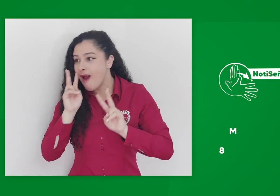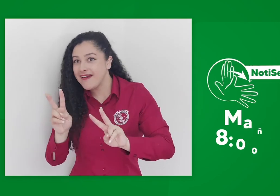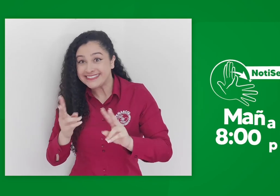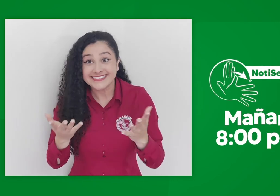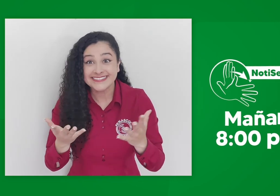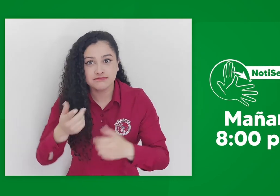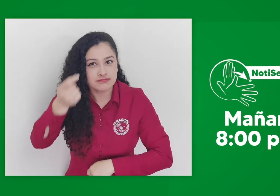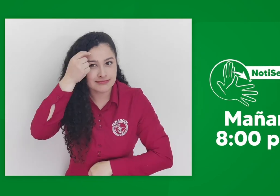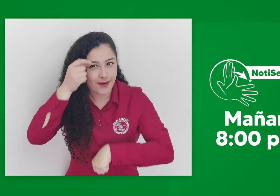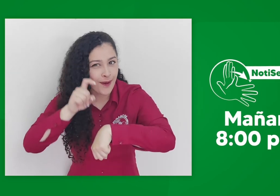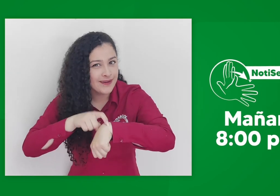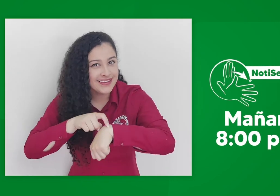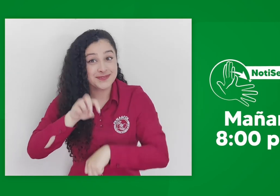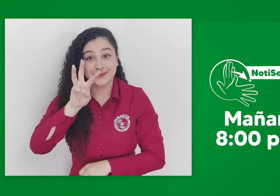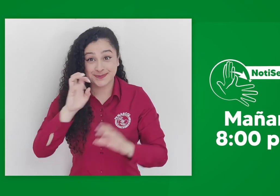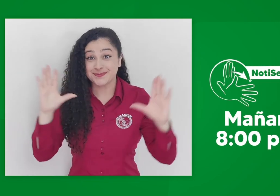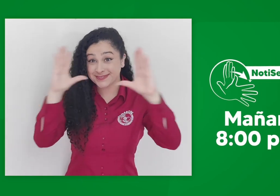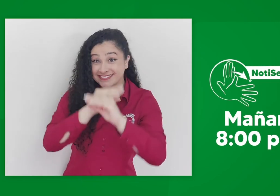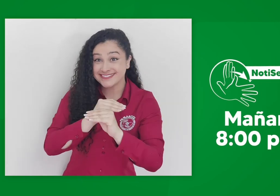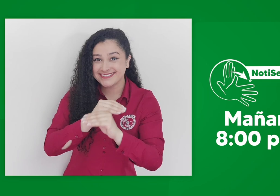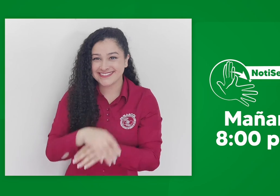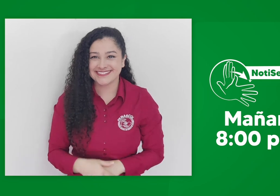recuerda que será a las 8 de la noche